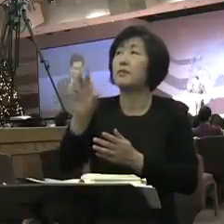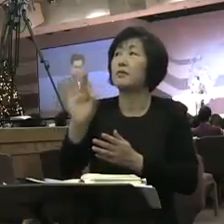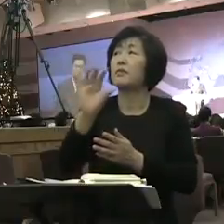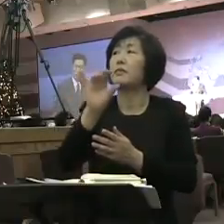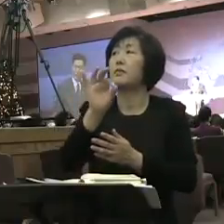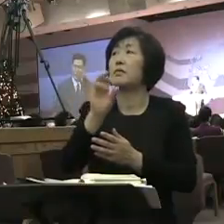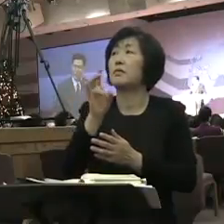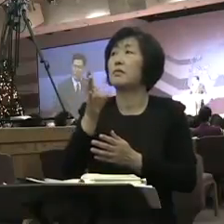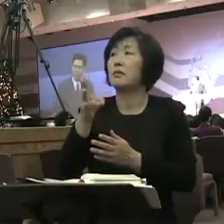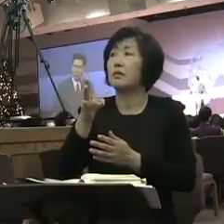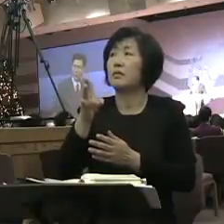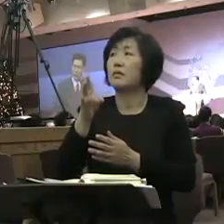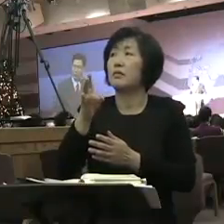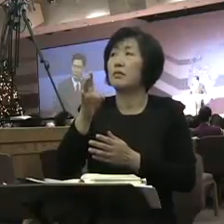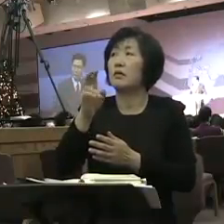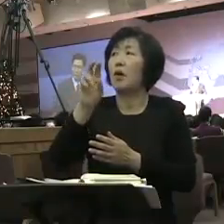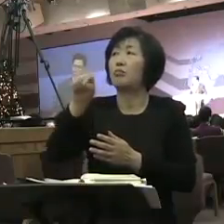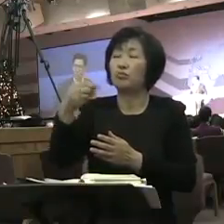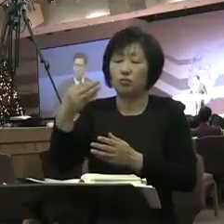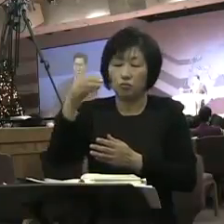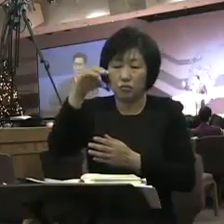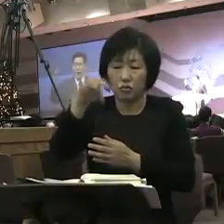그렇지만 성경에서 우리에게 얘기하는 것이 뭐예요?